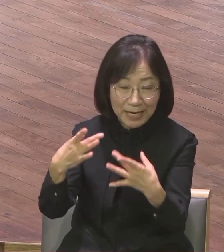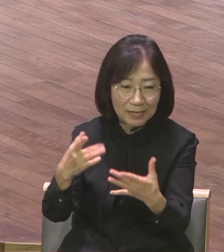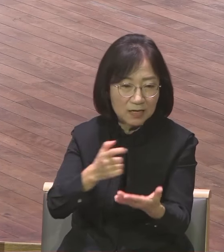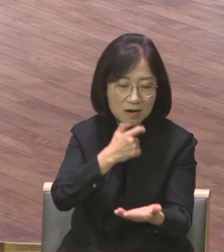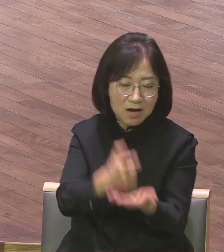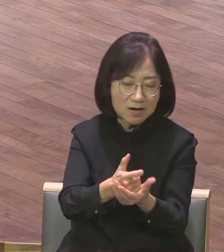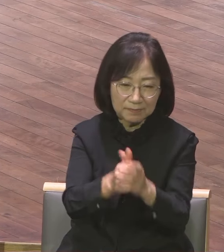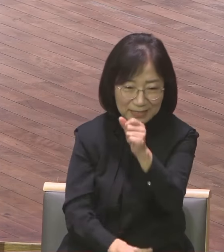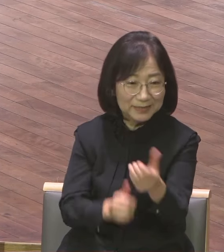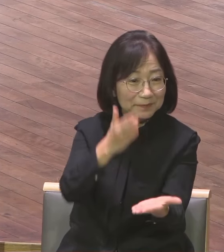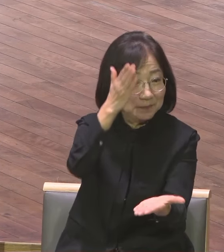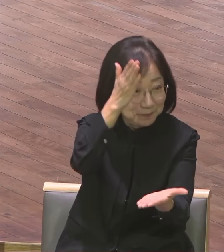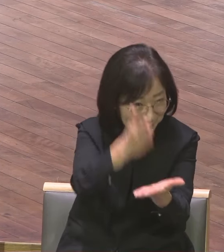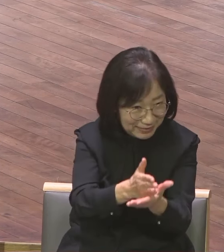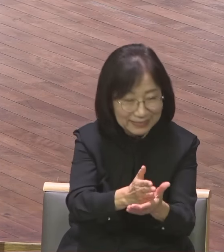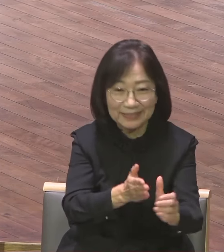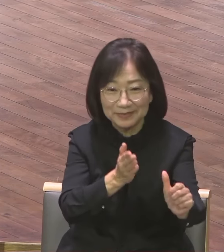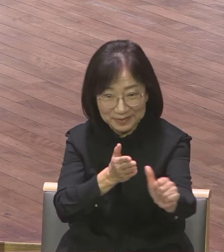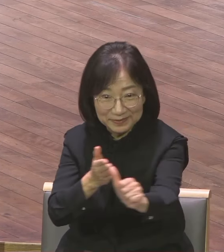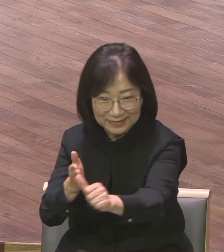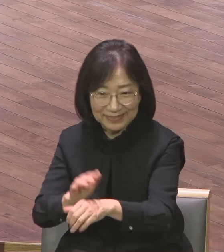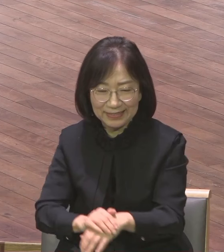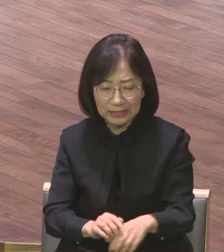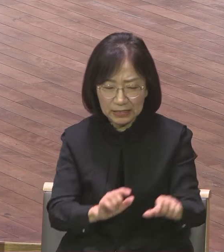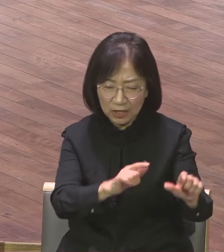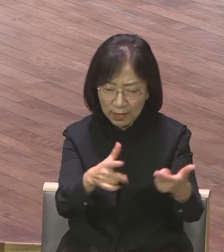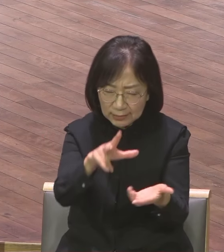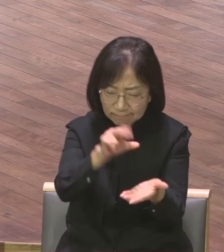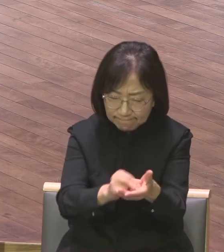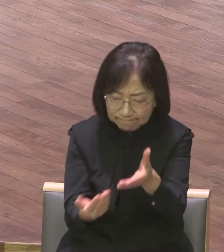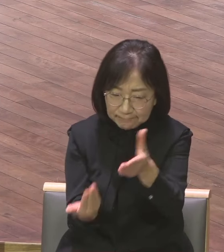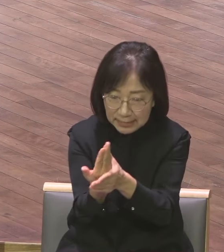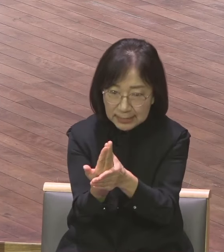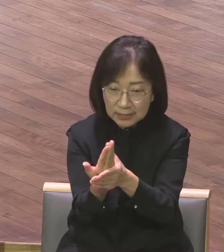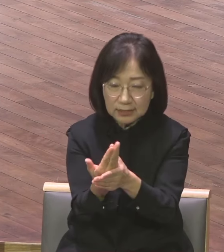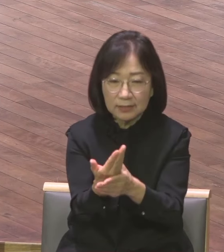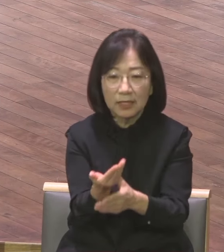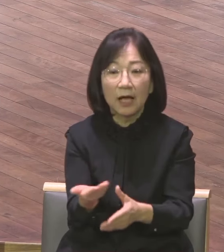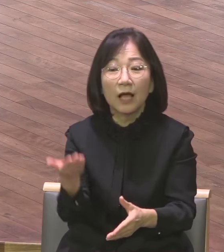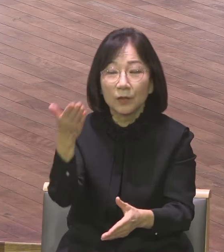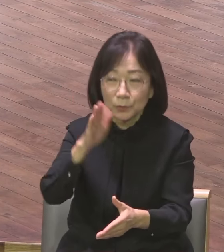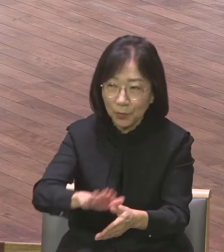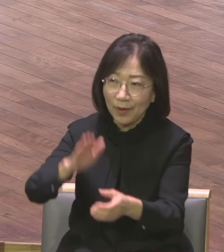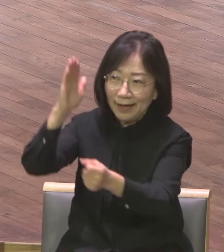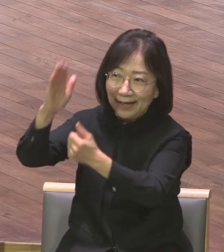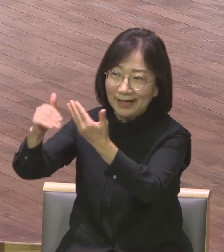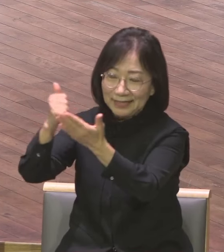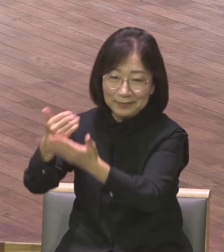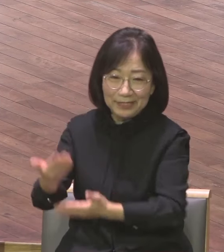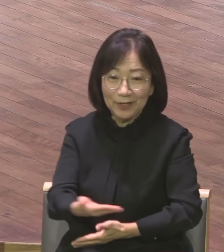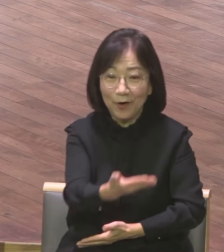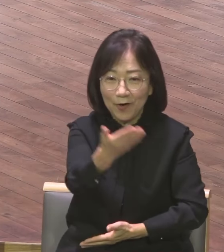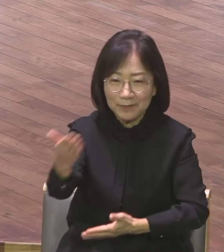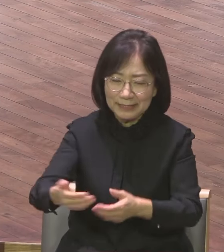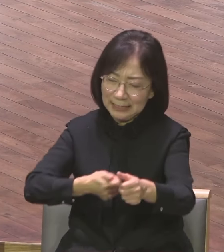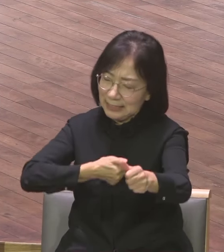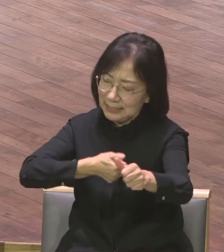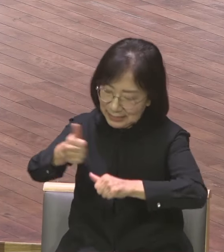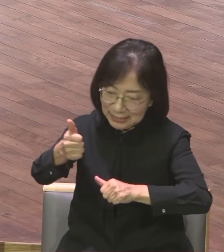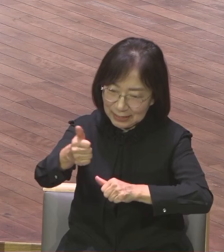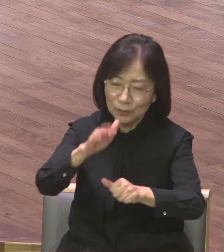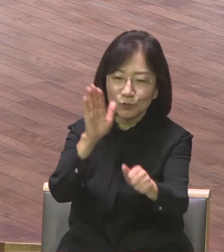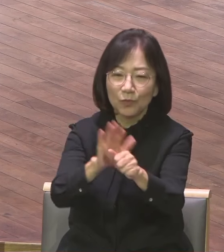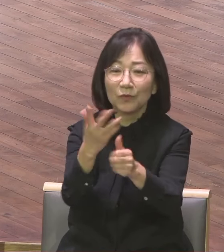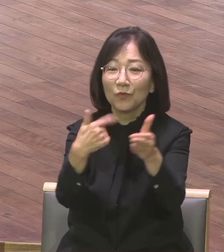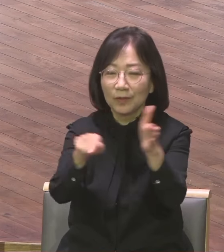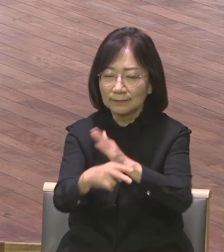오는 수많은 문제 속에서 승리할 수 있도록 하나님은 여러분에게 생명 능력 주셨어요.